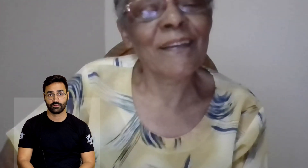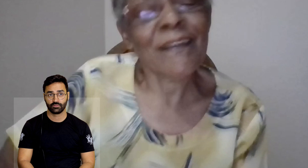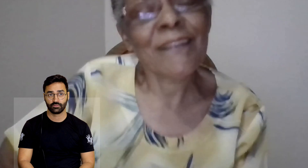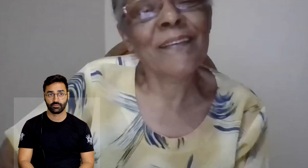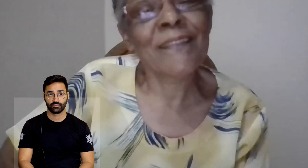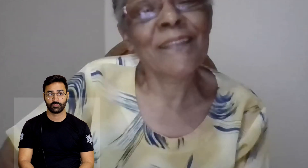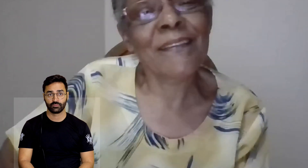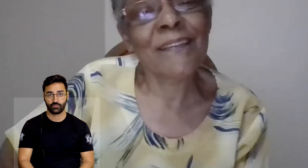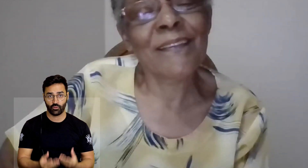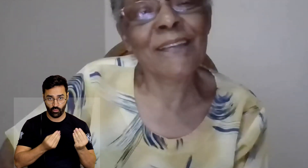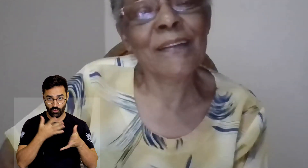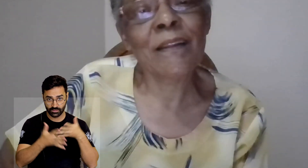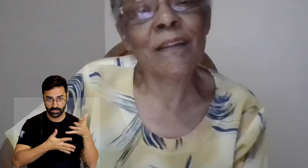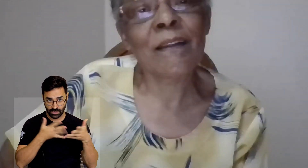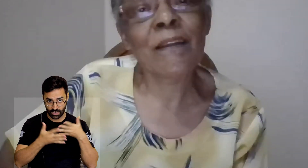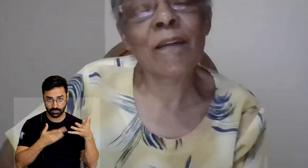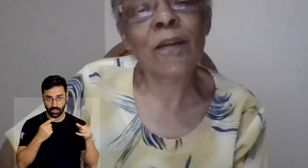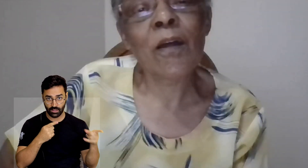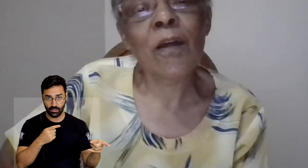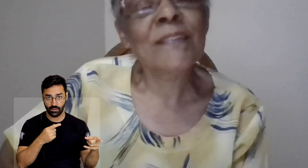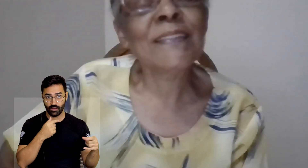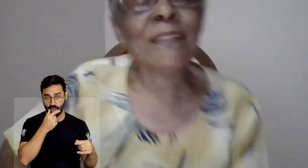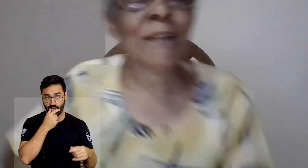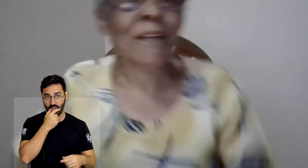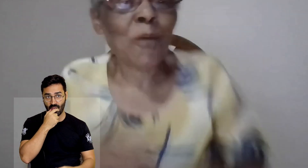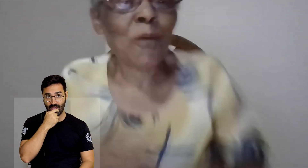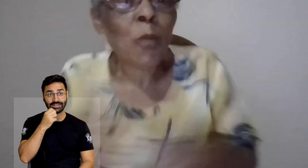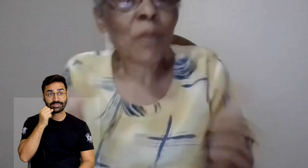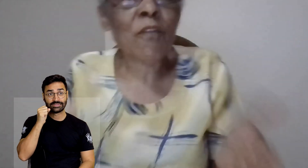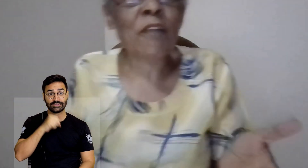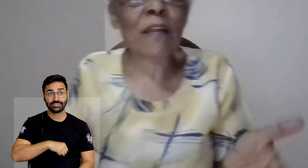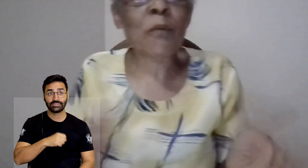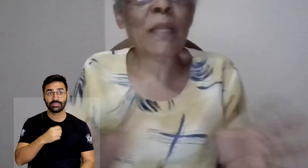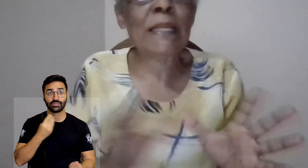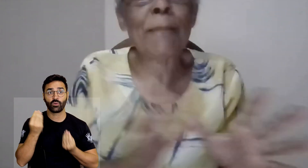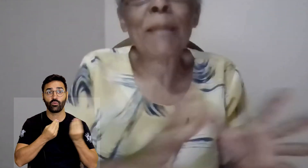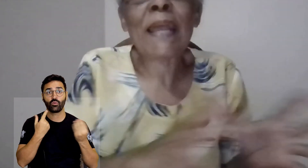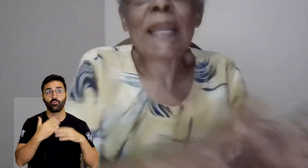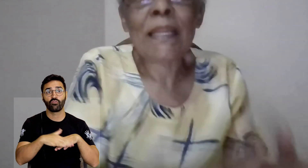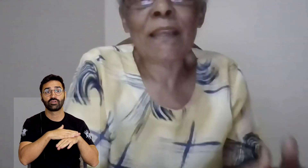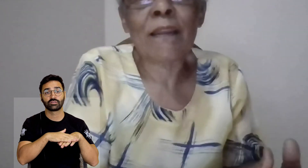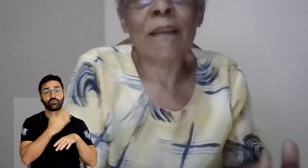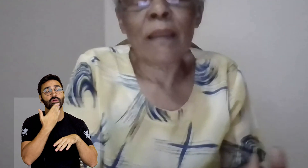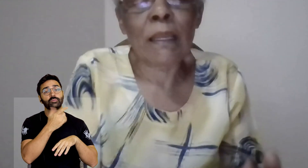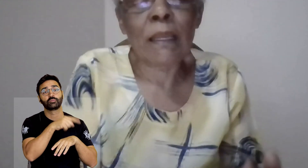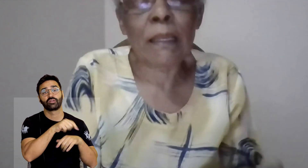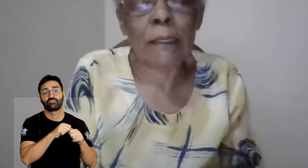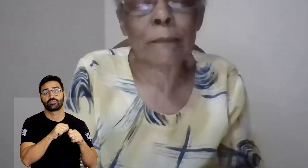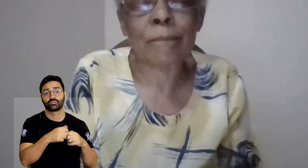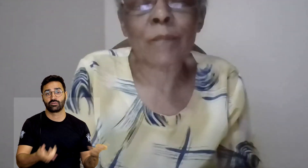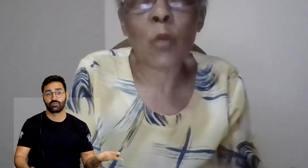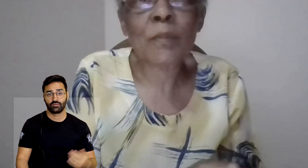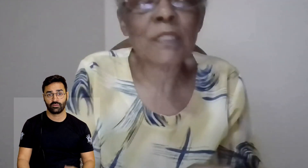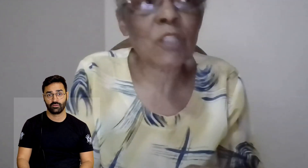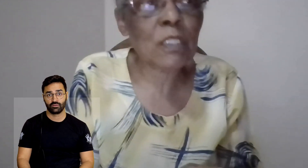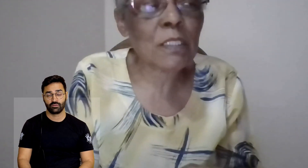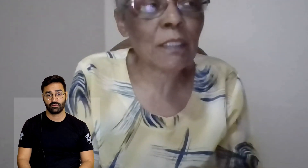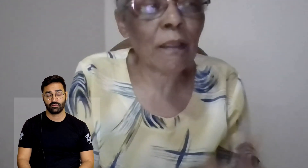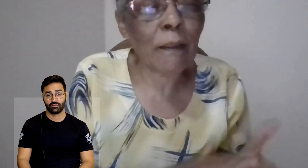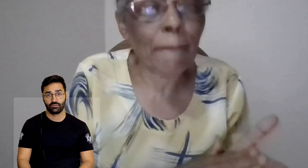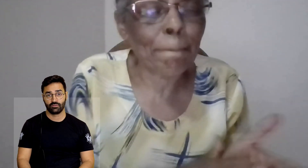Como é que Hã? você vai fazer isso para ele? Sim, como que eu vou falar com ele que é para ele, como que se